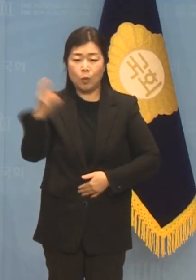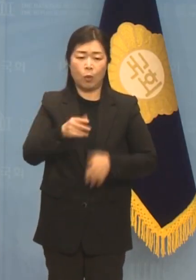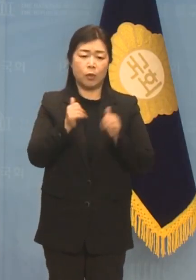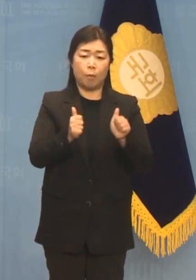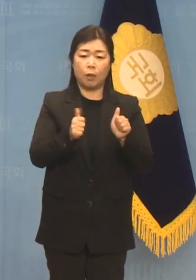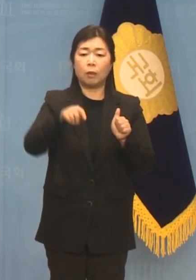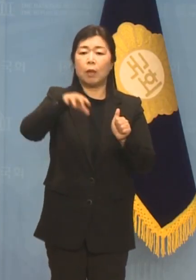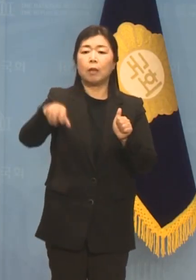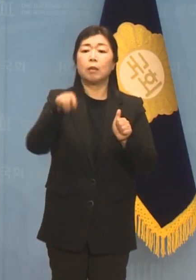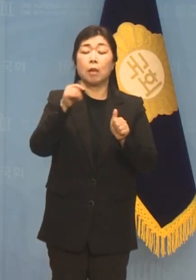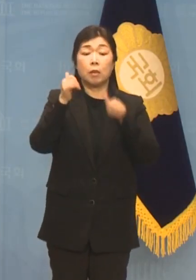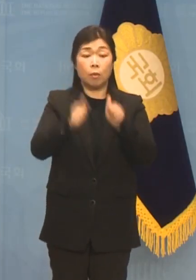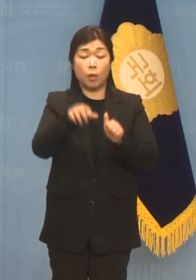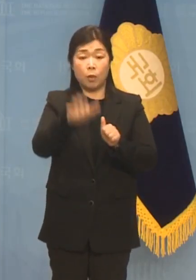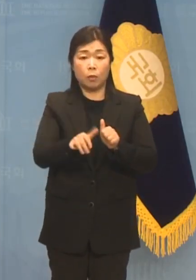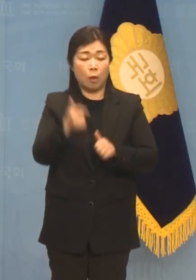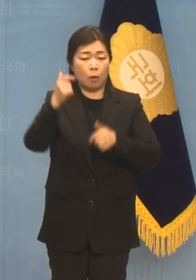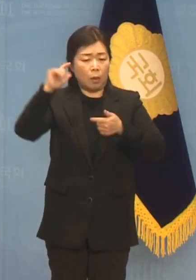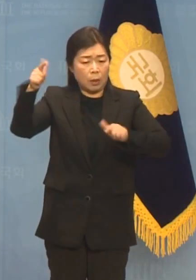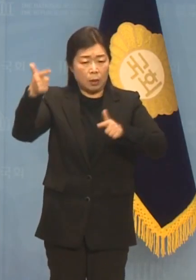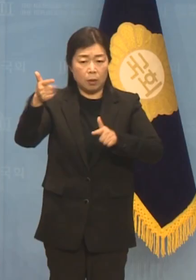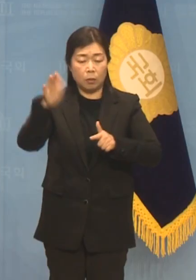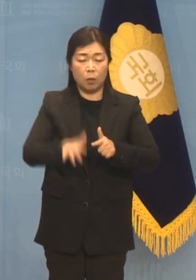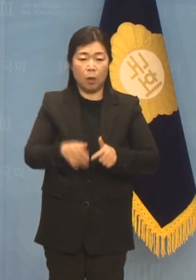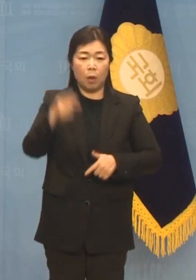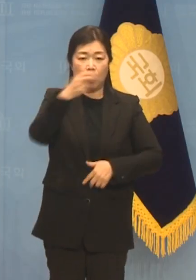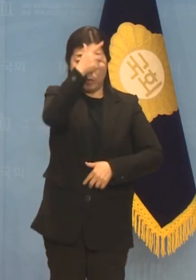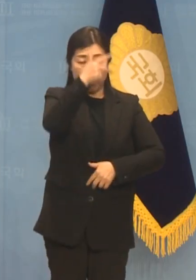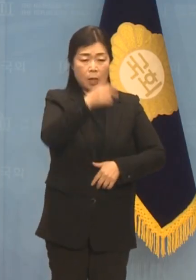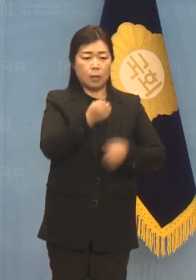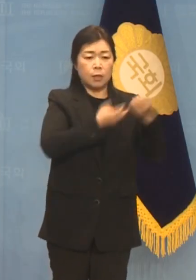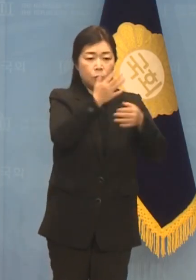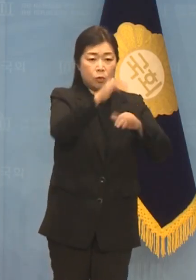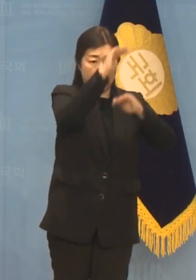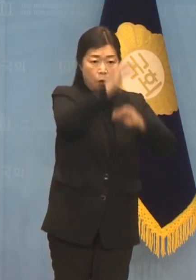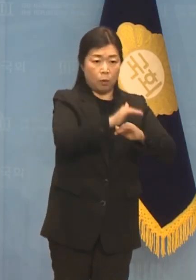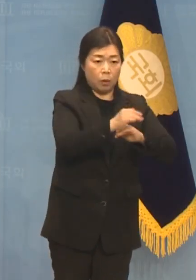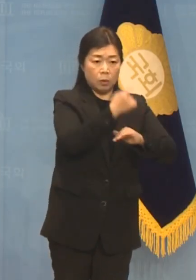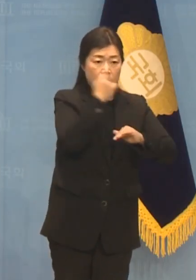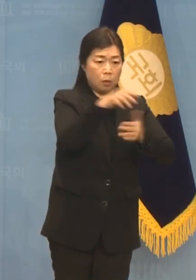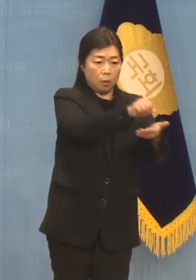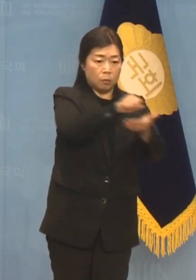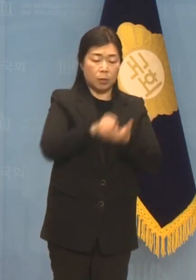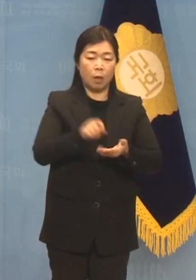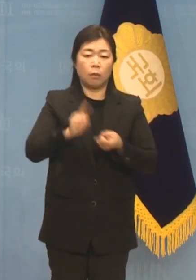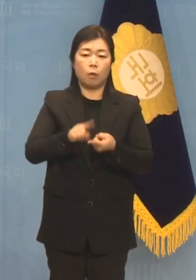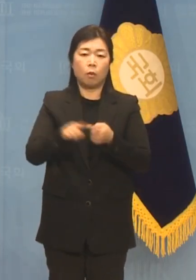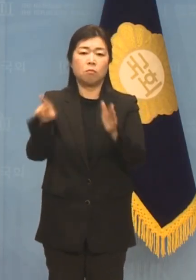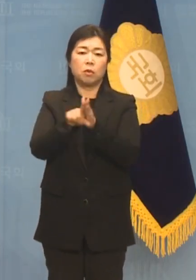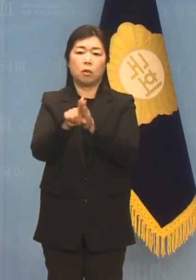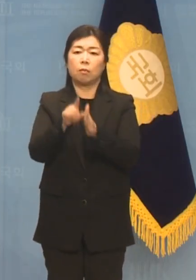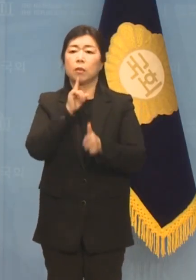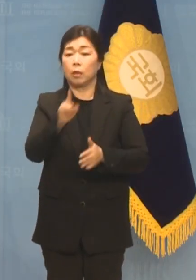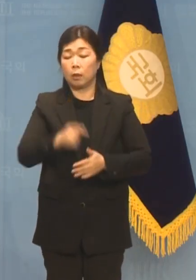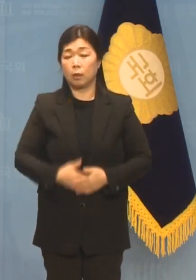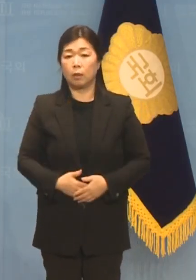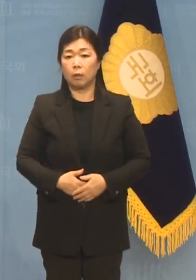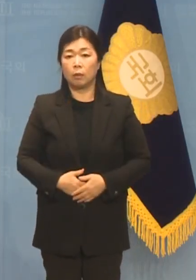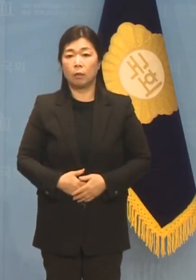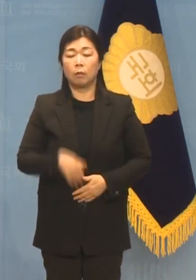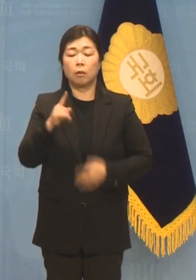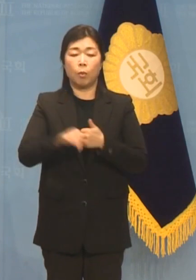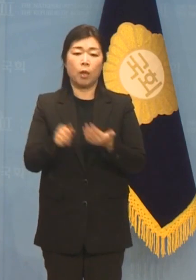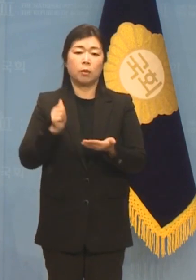재판정에서 부인한 검찰 진술을 증거로 채택하려고 합니다. 법복 입은